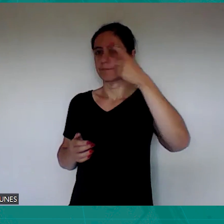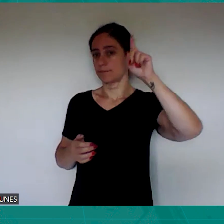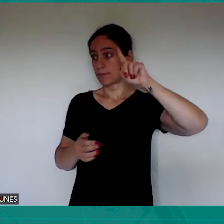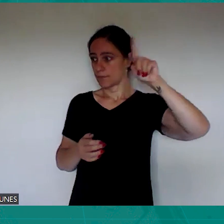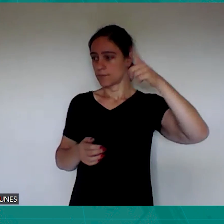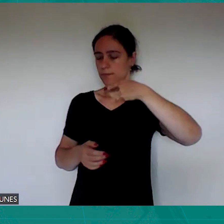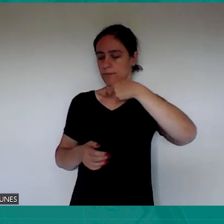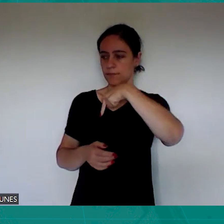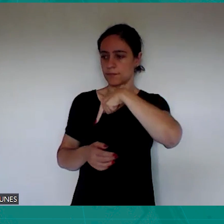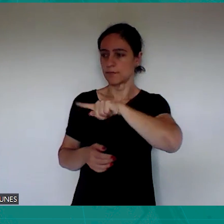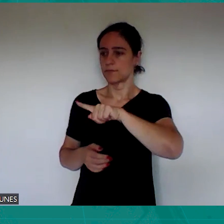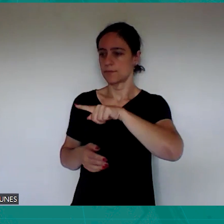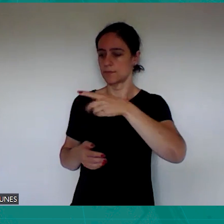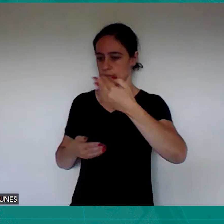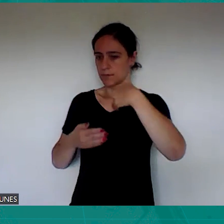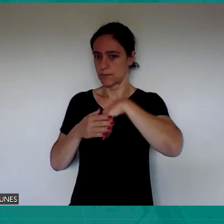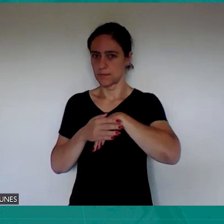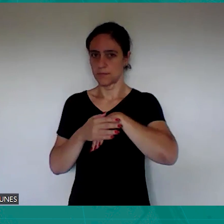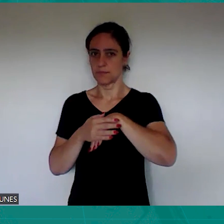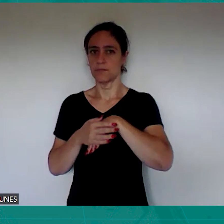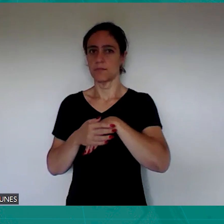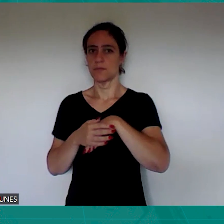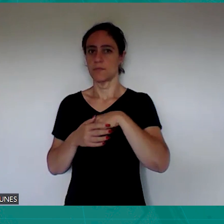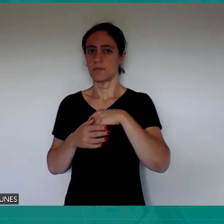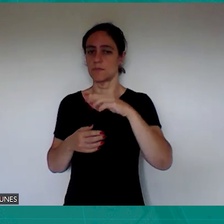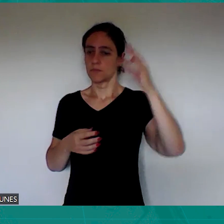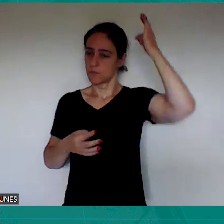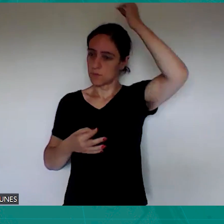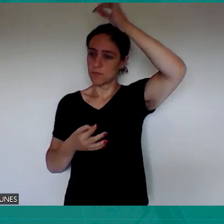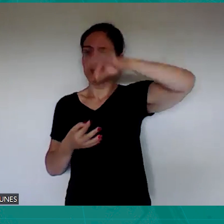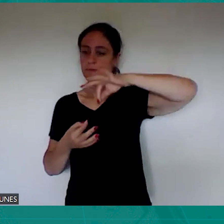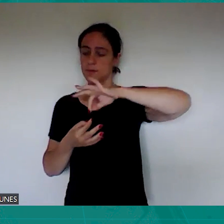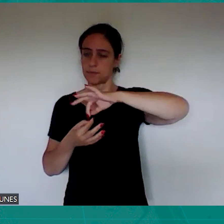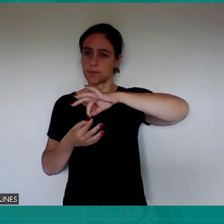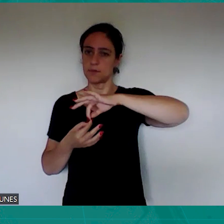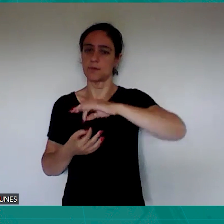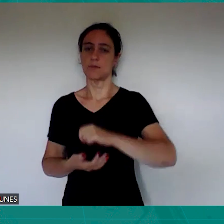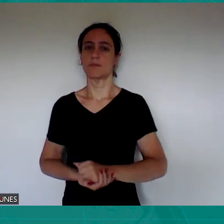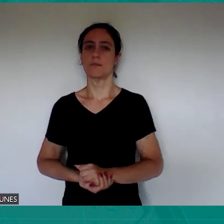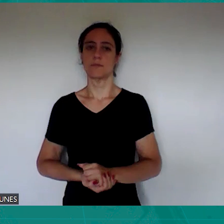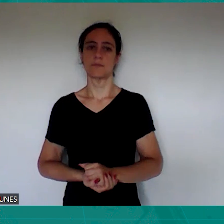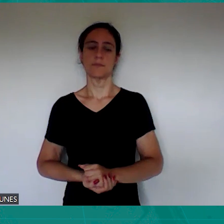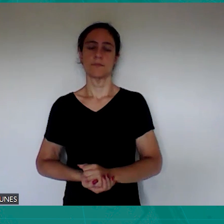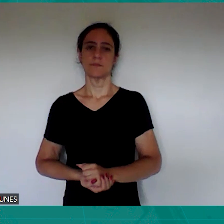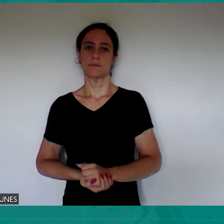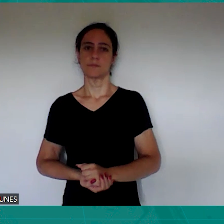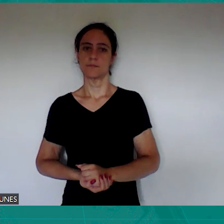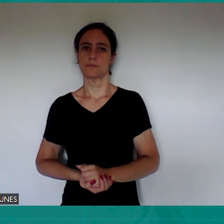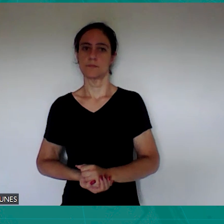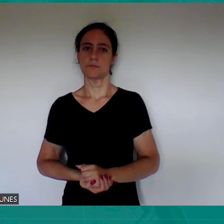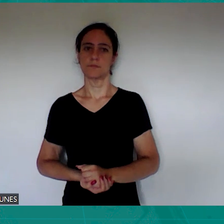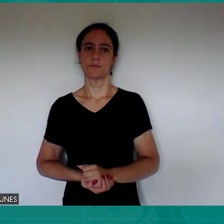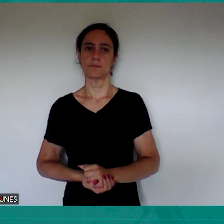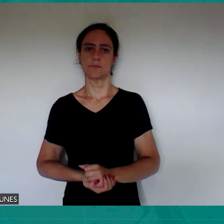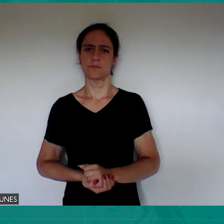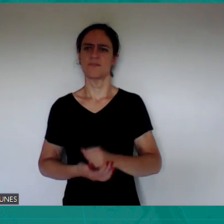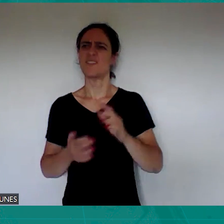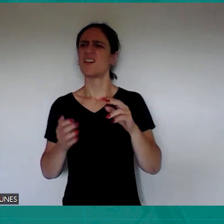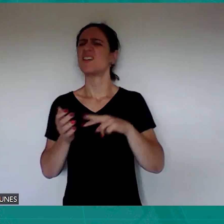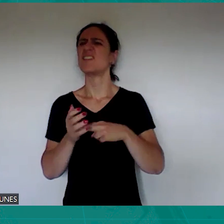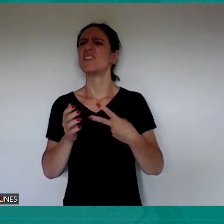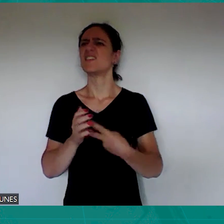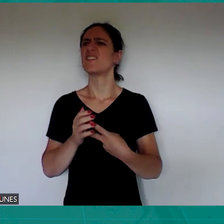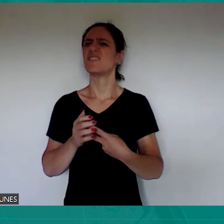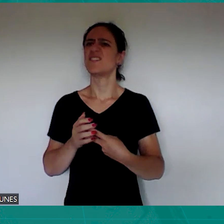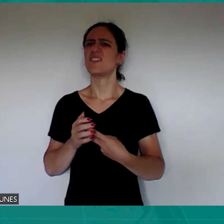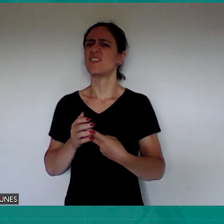nós como o outro Consolador, mas é em nome do Filho. O que quer dizer em nome de?